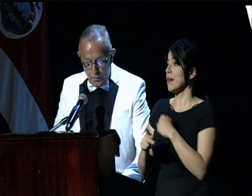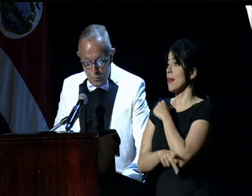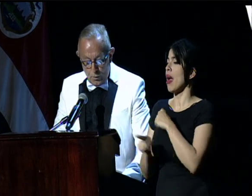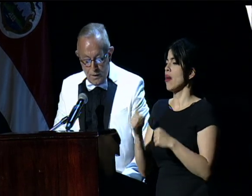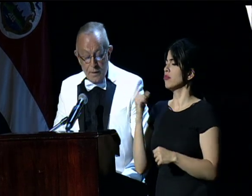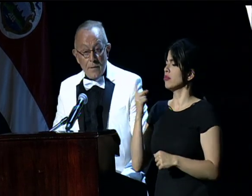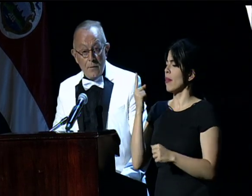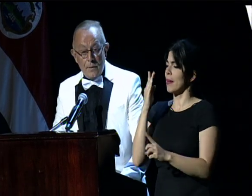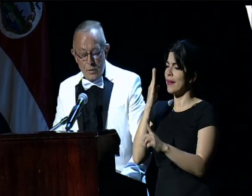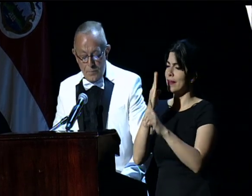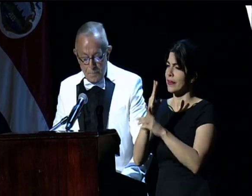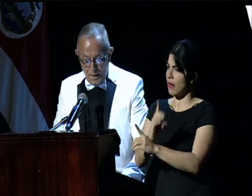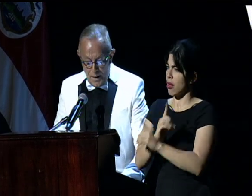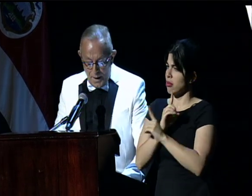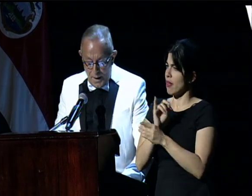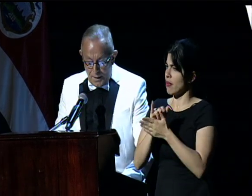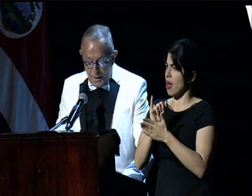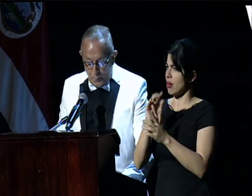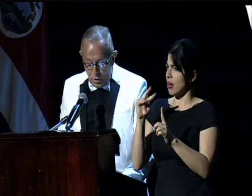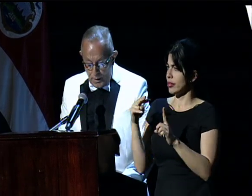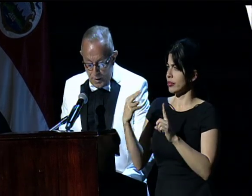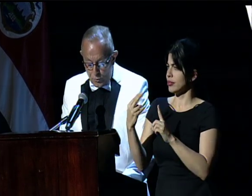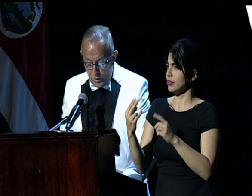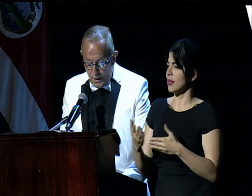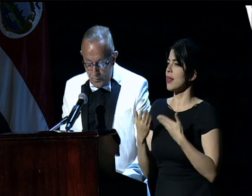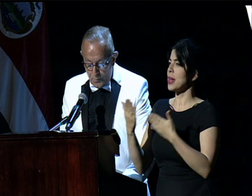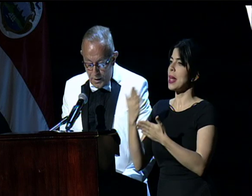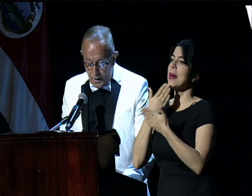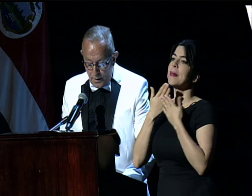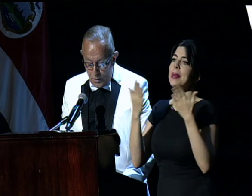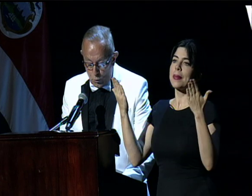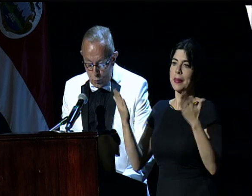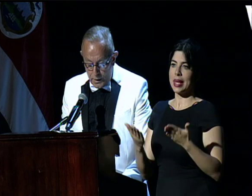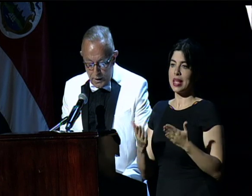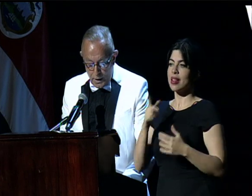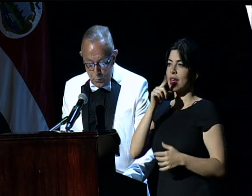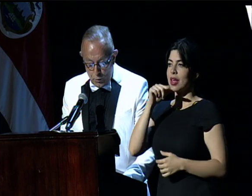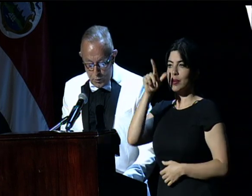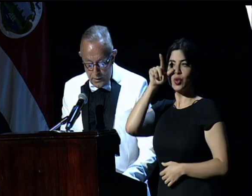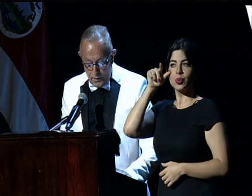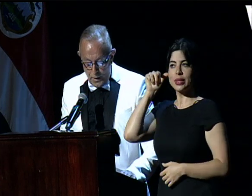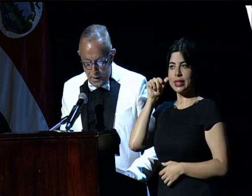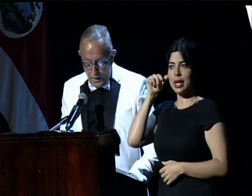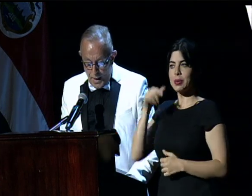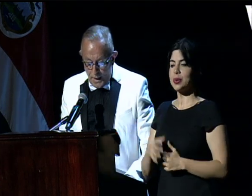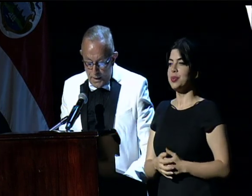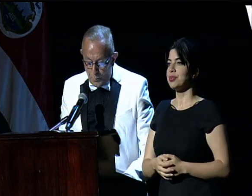fiel defensor de esta visión. Damos la más cordial bienvenida a don Luis Guillermo